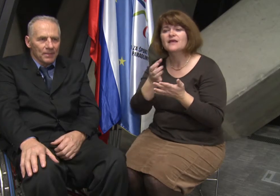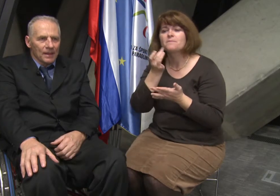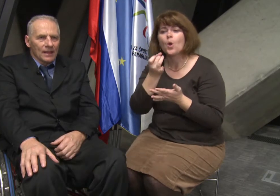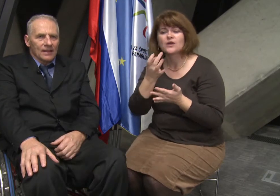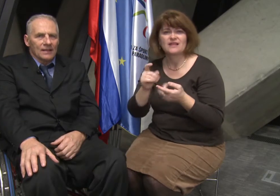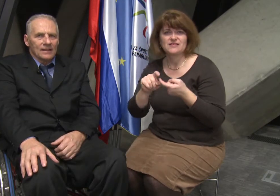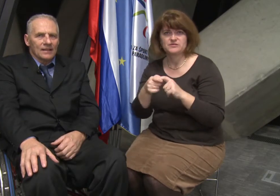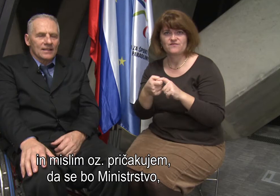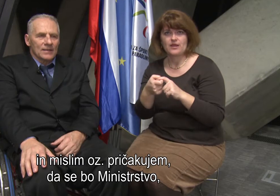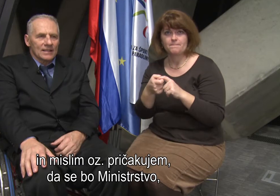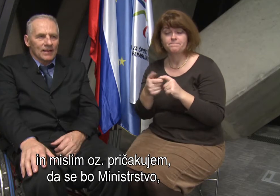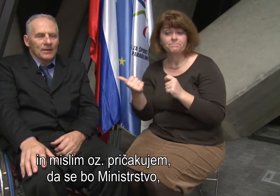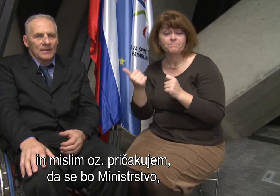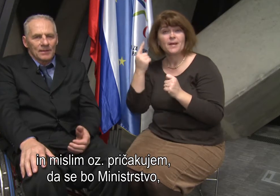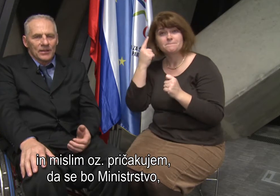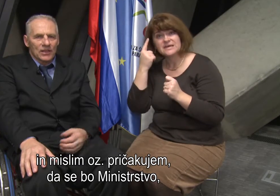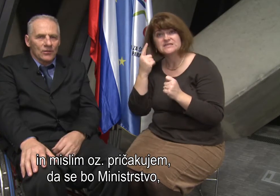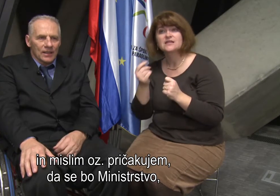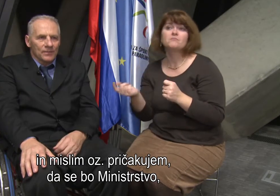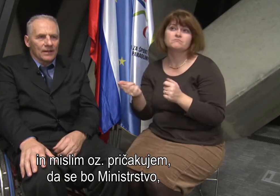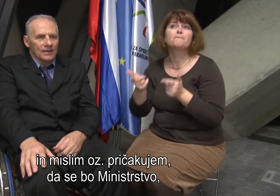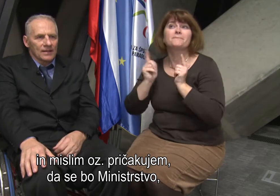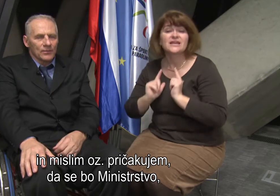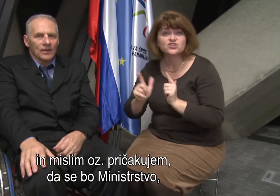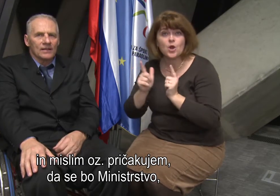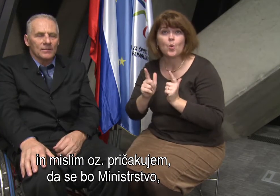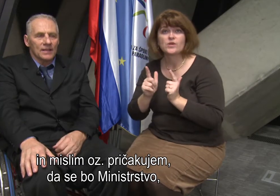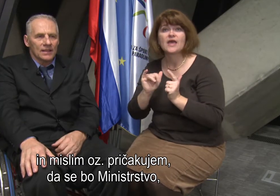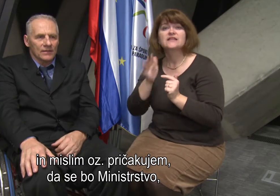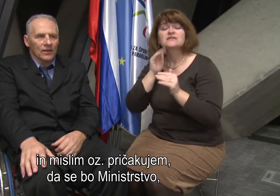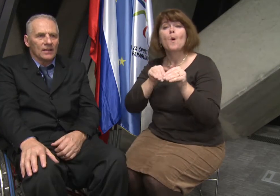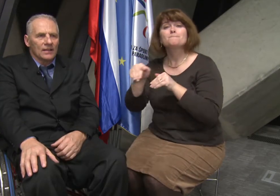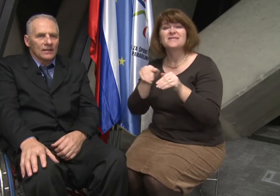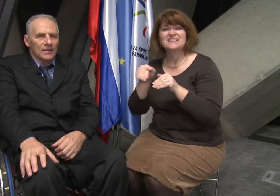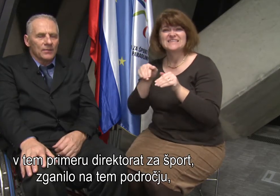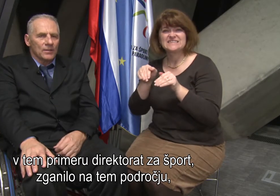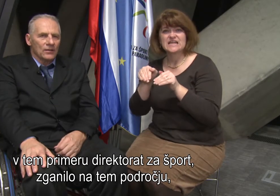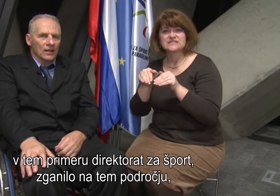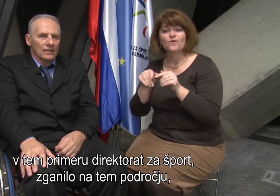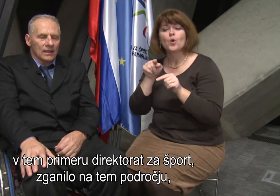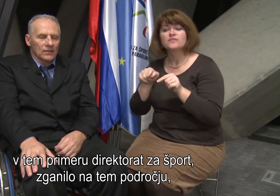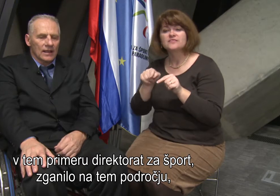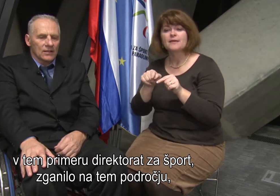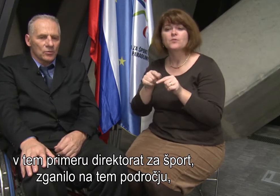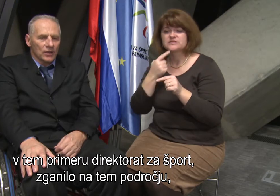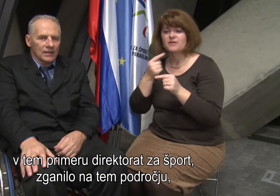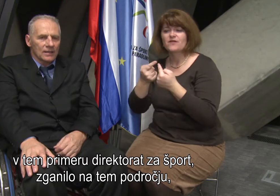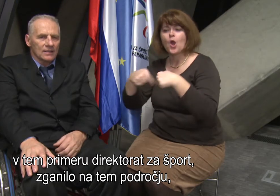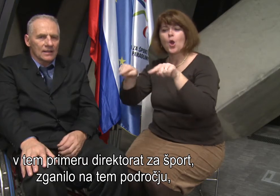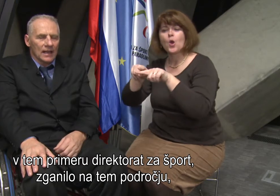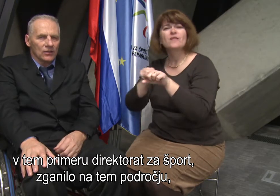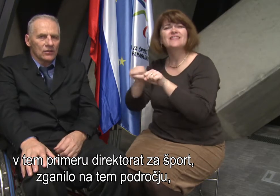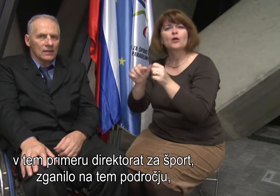zadevam. In jaz mislim, pričakujem, da se bo ministrstvo, v tem primeru direktorat za